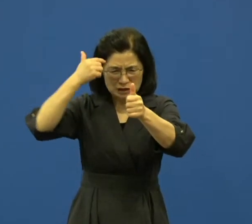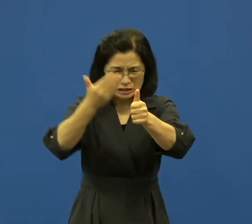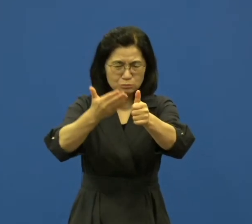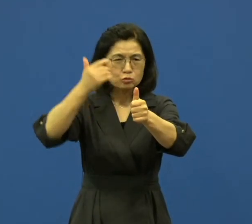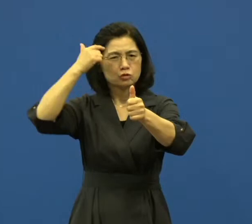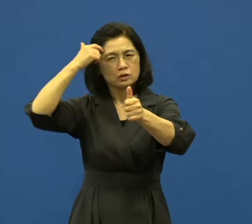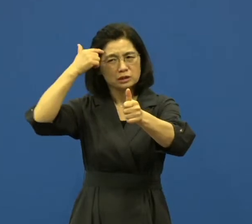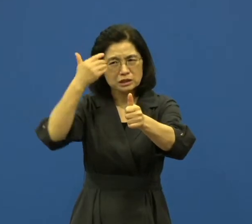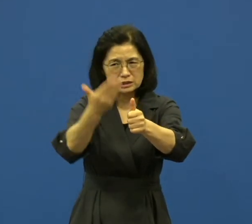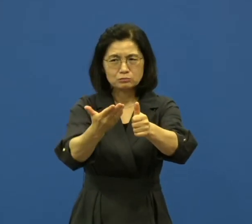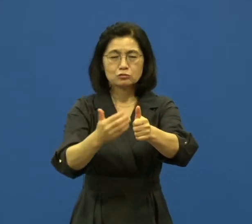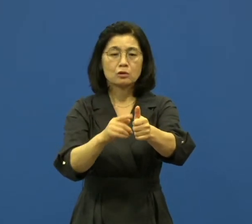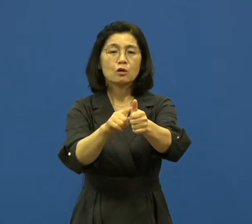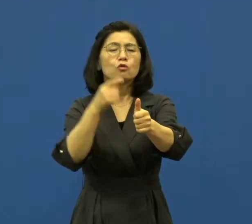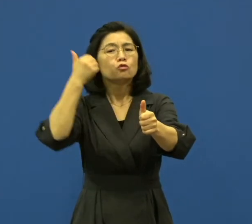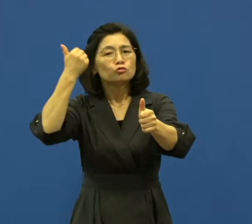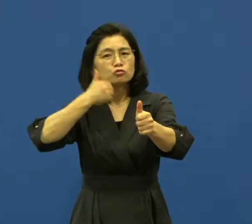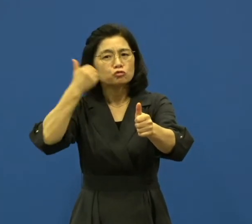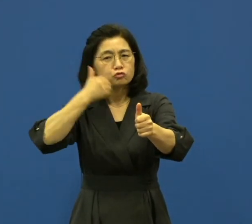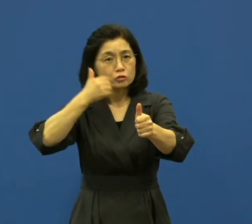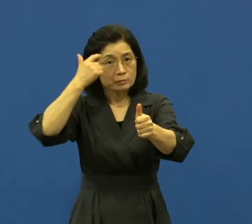누구입니까?